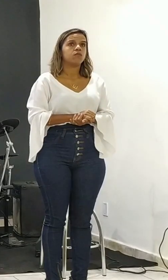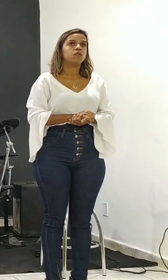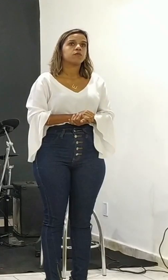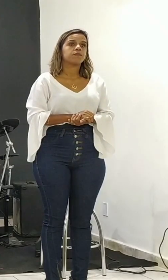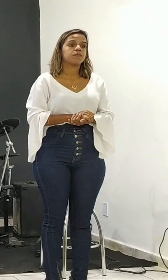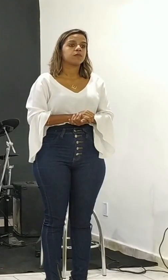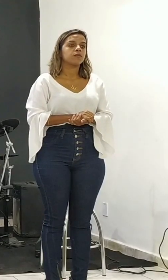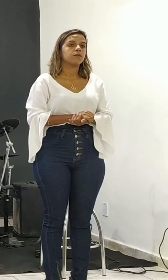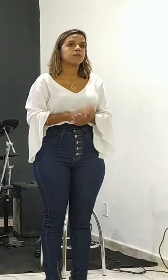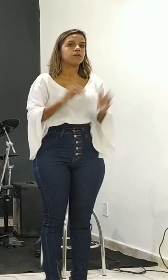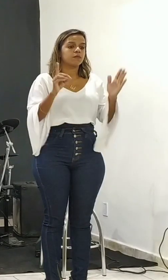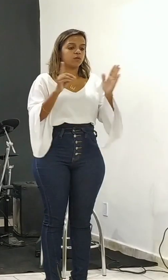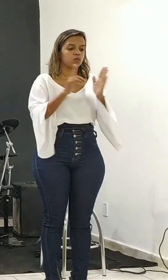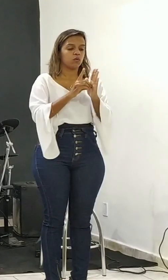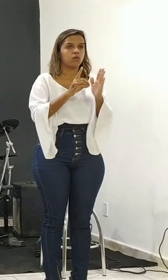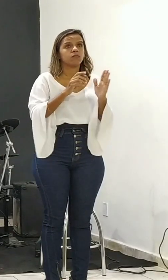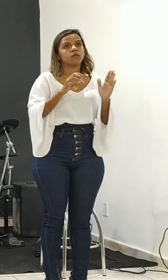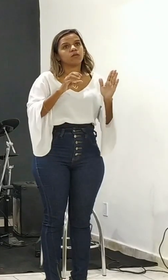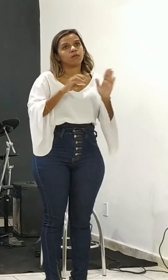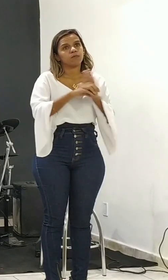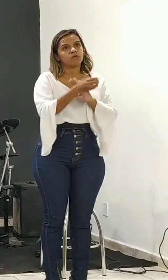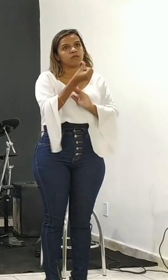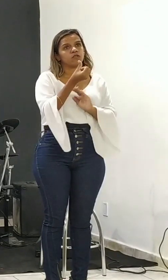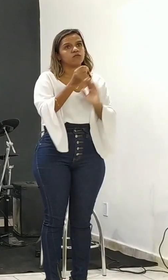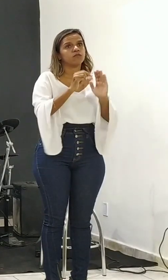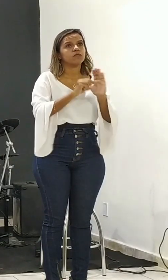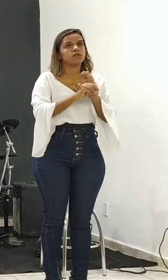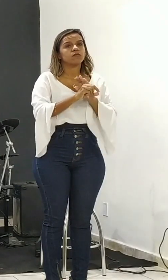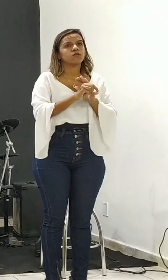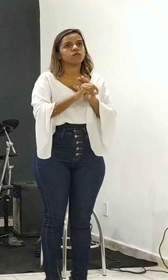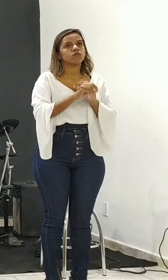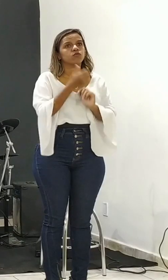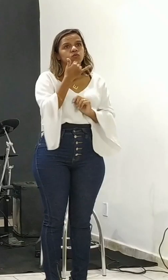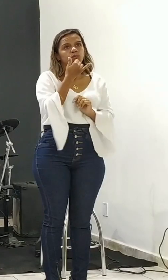Deuteronômio capítulo 31, versículo 6.